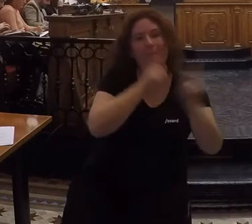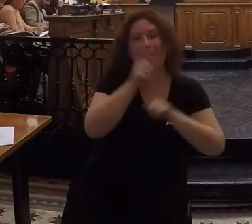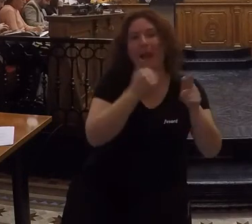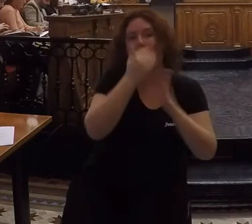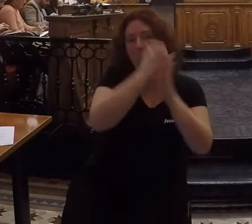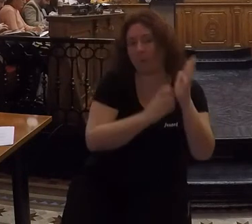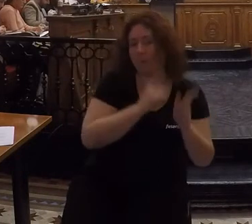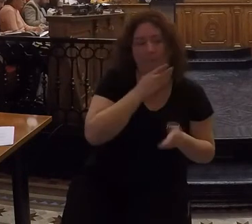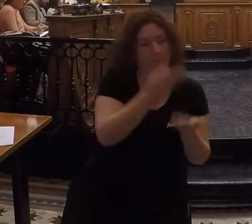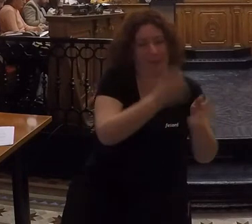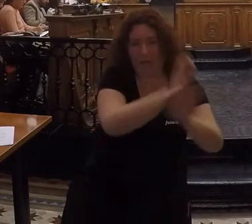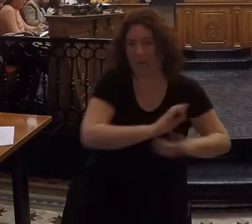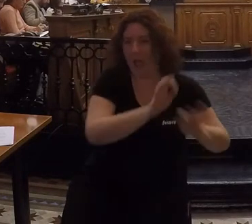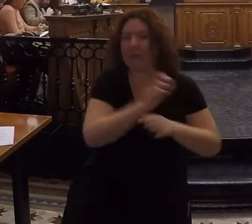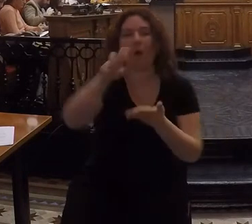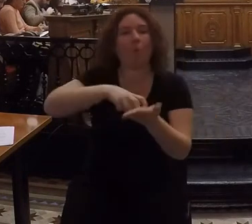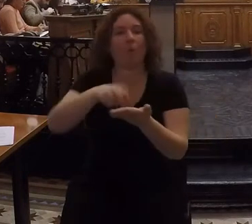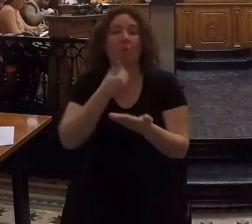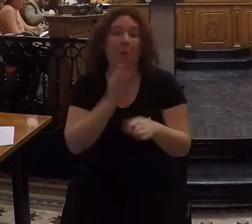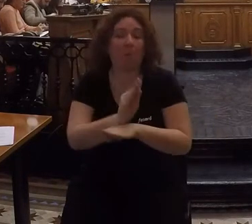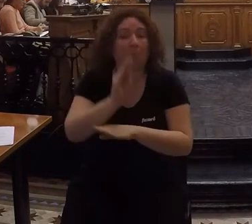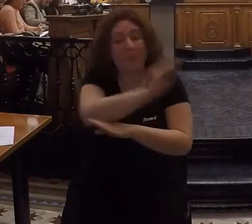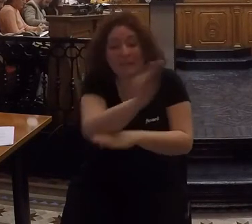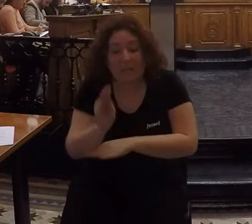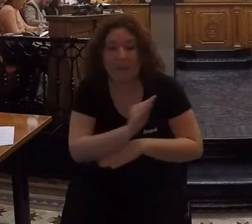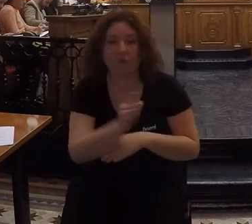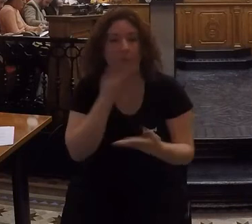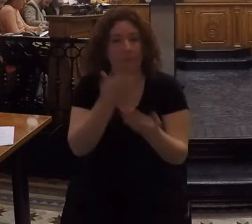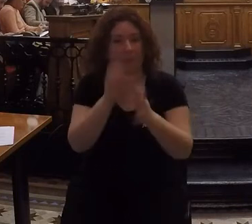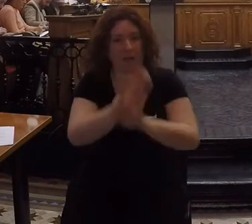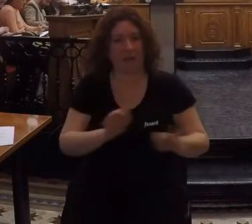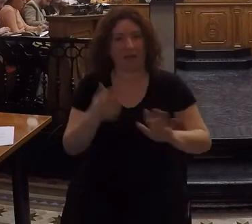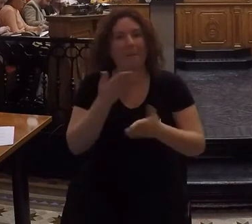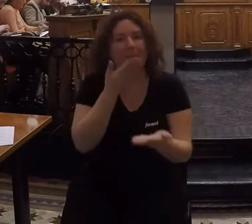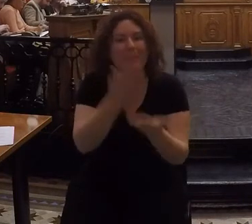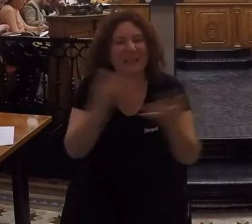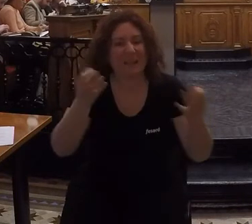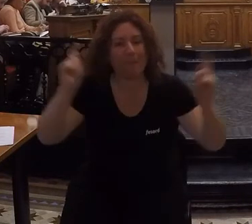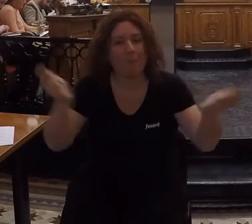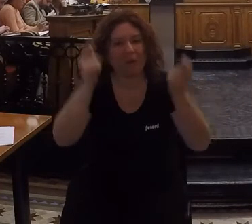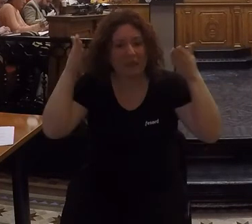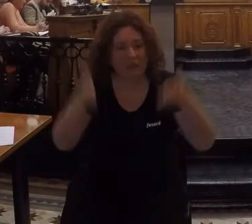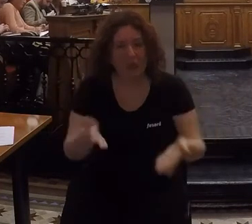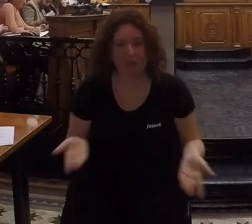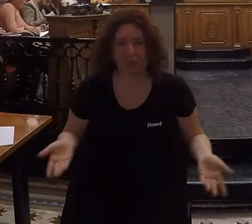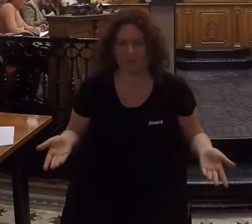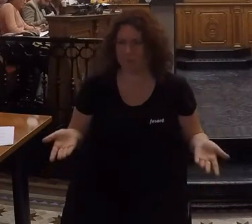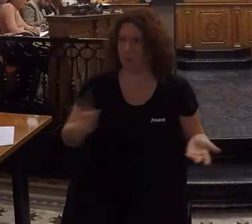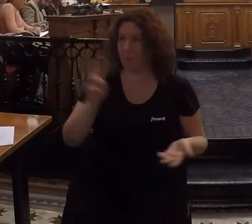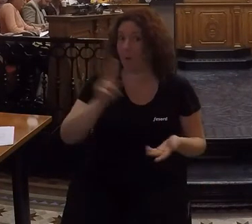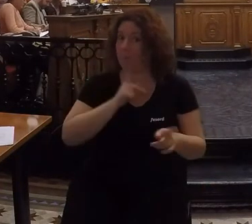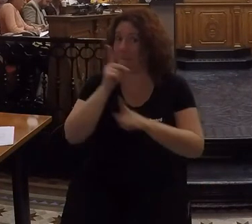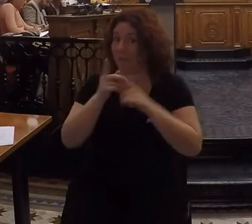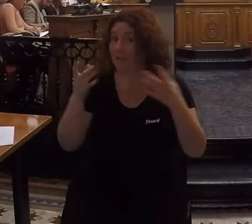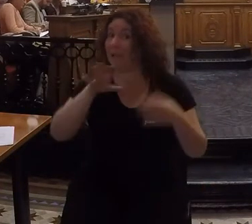para el mantenimiento de huertos como el Horto de Sansano, que está en un estado lamentable, pide para publicidad. ¿Y quién es Bolem Palmeral? Pues